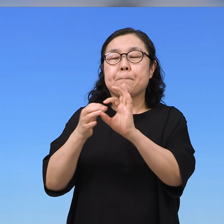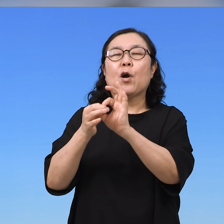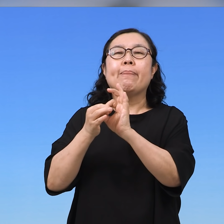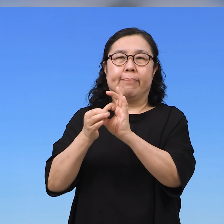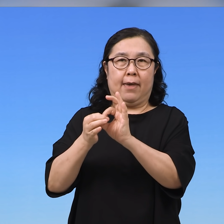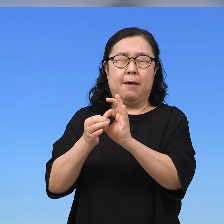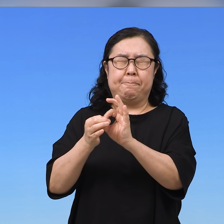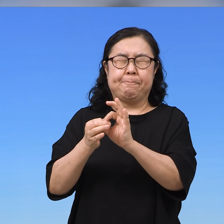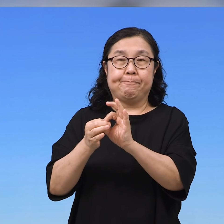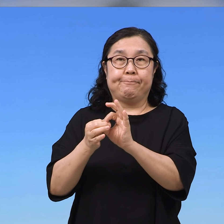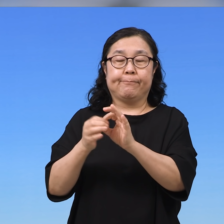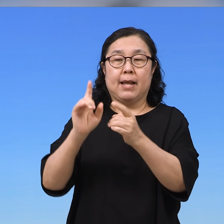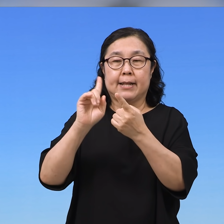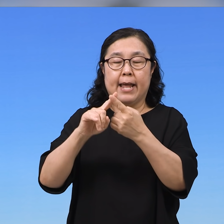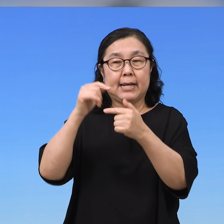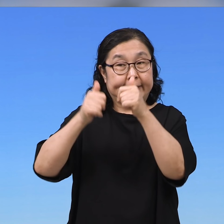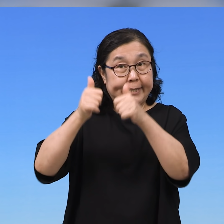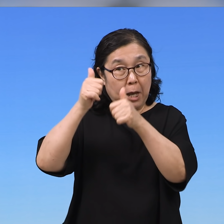대인관계의 시험이었습니다.